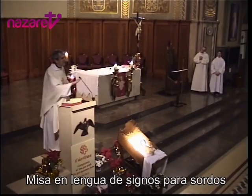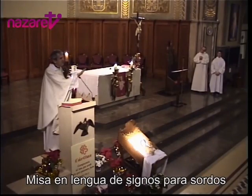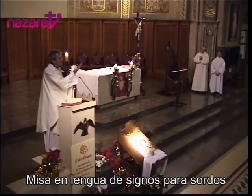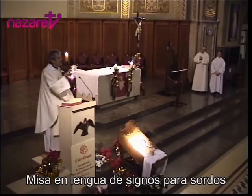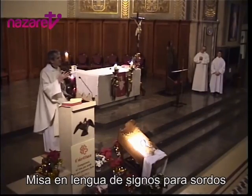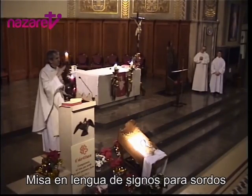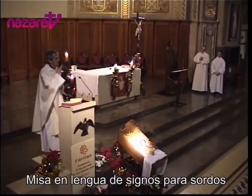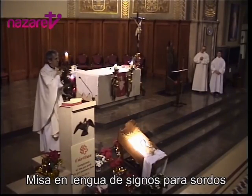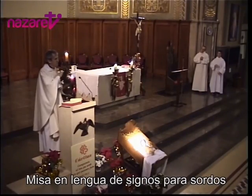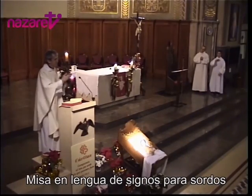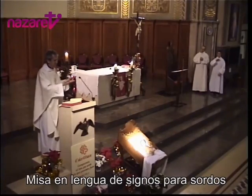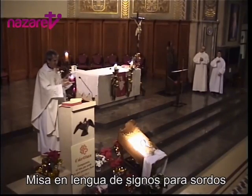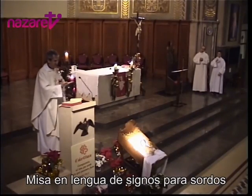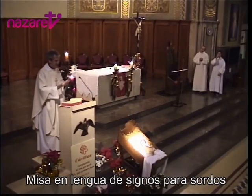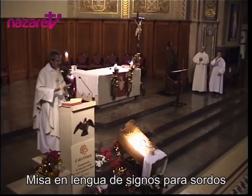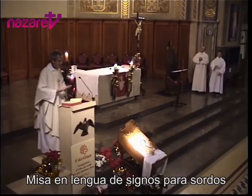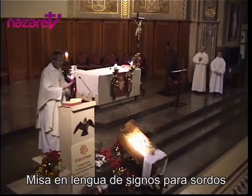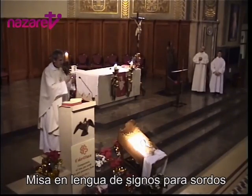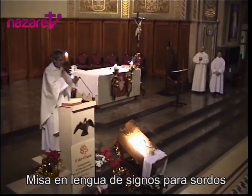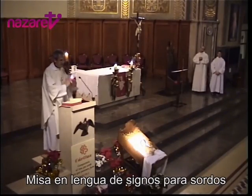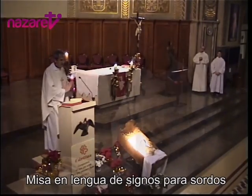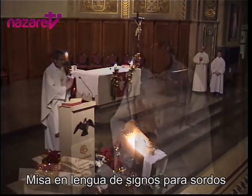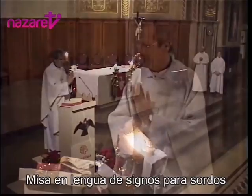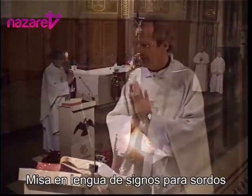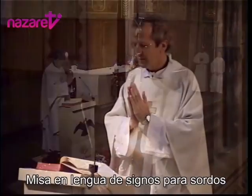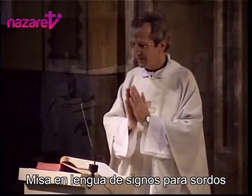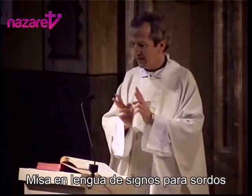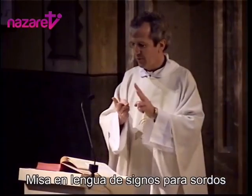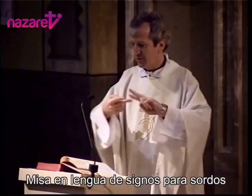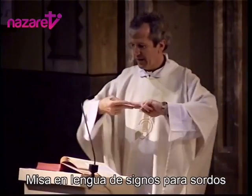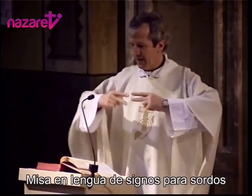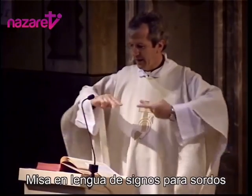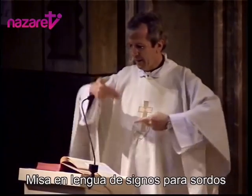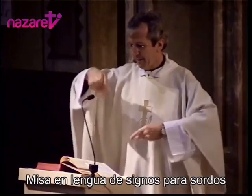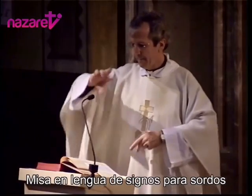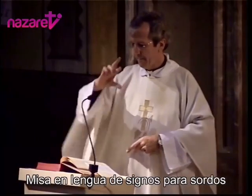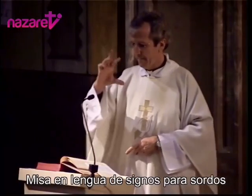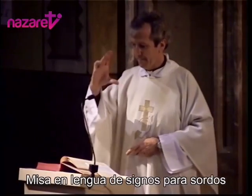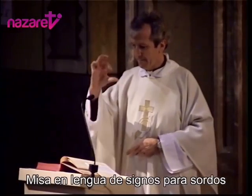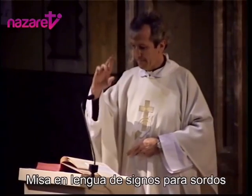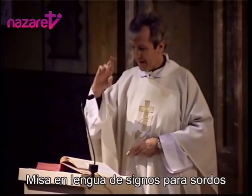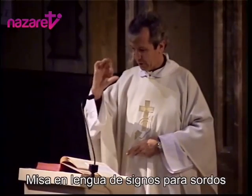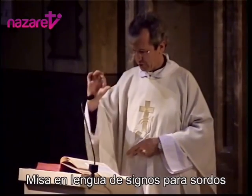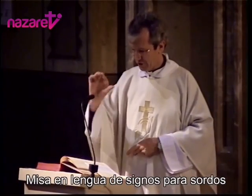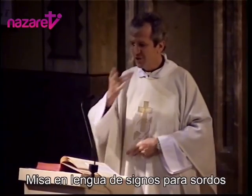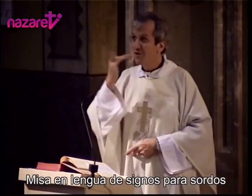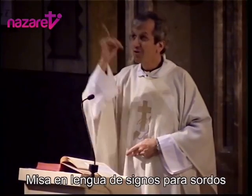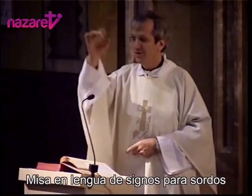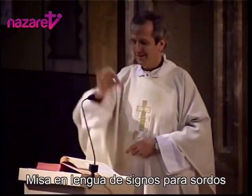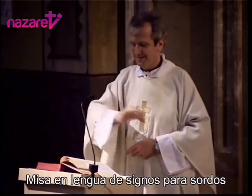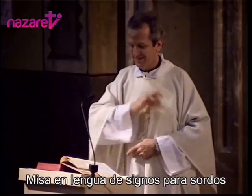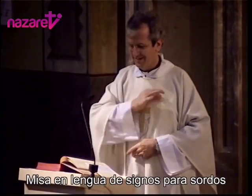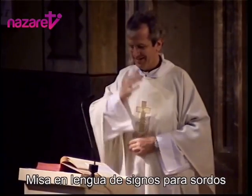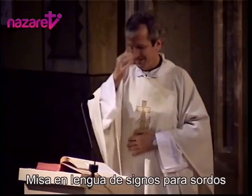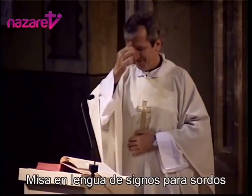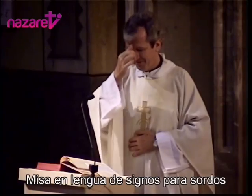El Señor esté con vosotros. Y con tu espíritu. Lectura del Evangelio según San Marcos.